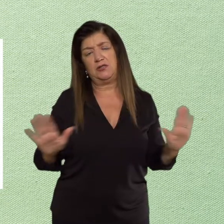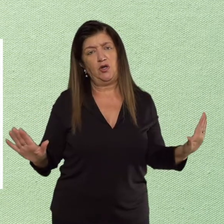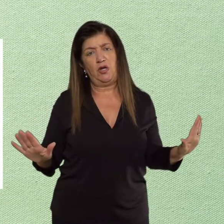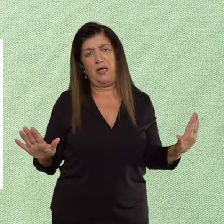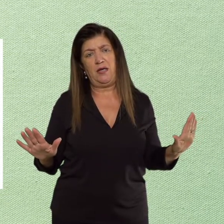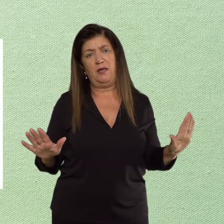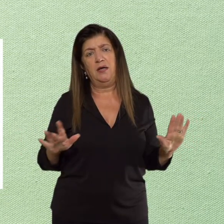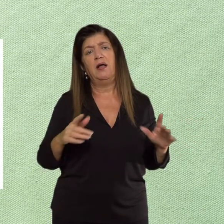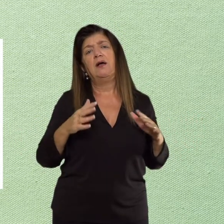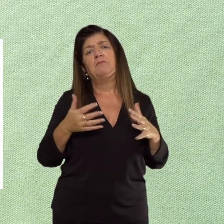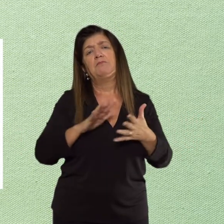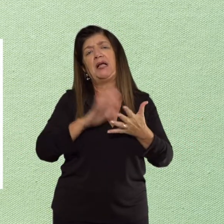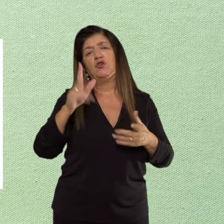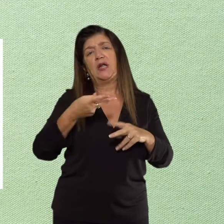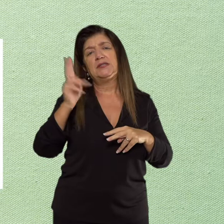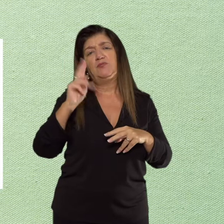come mezzo